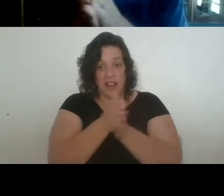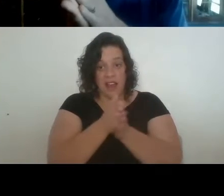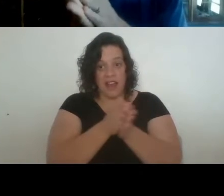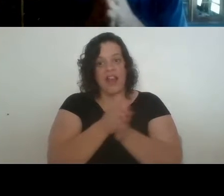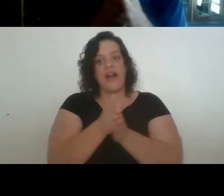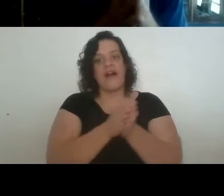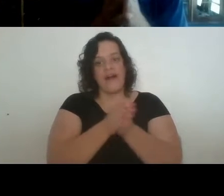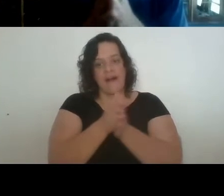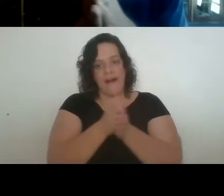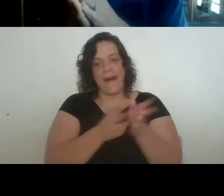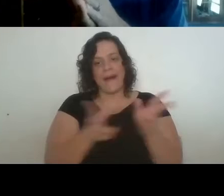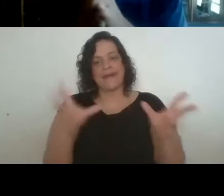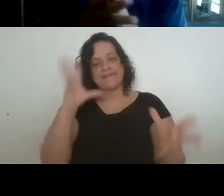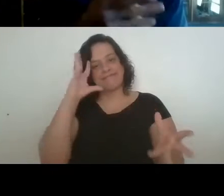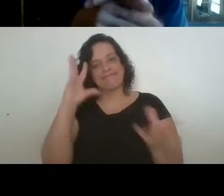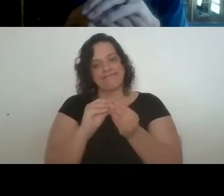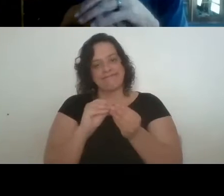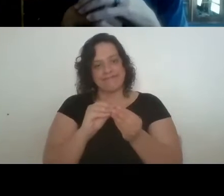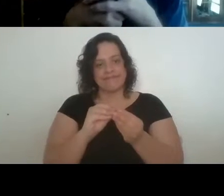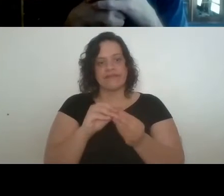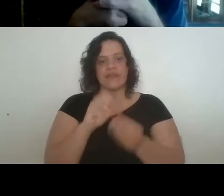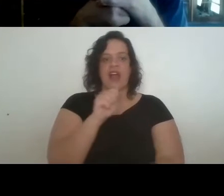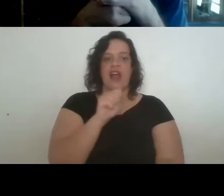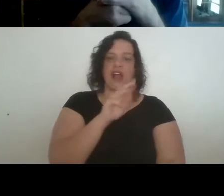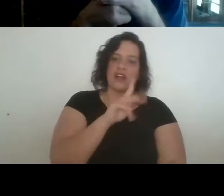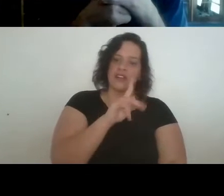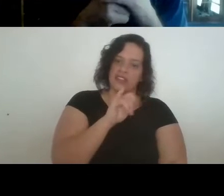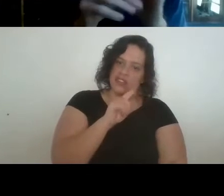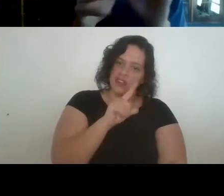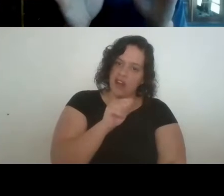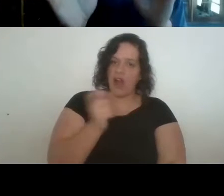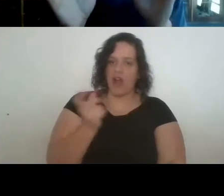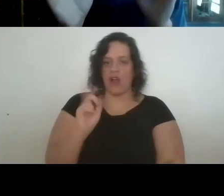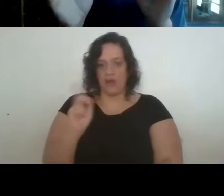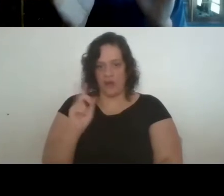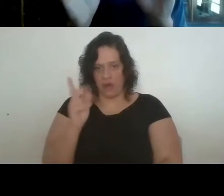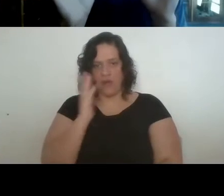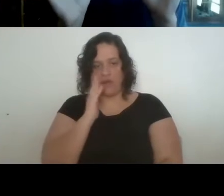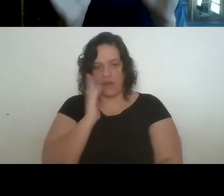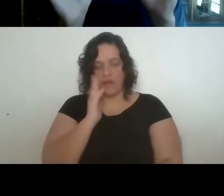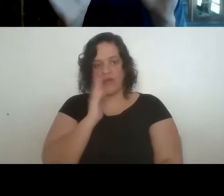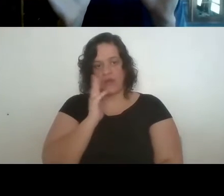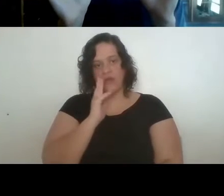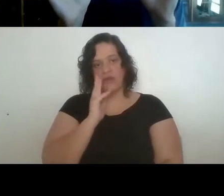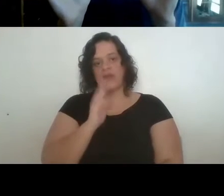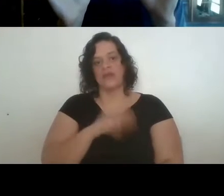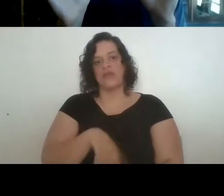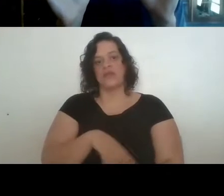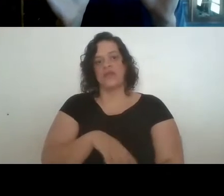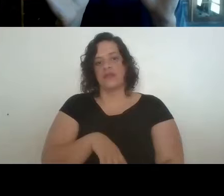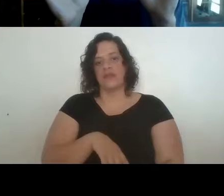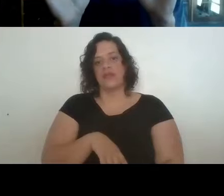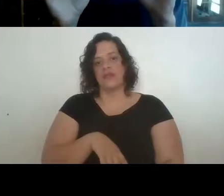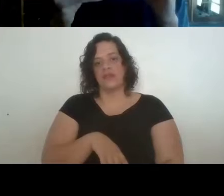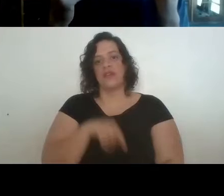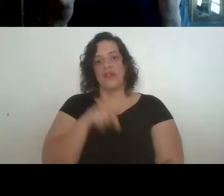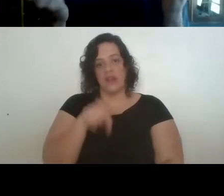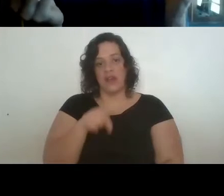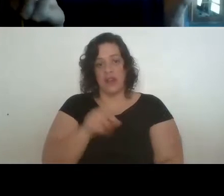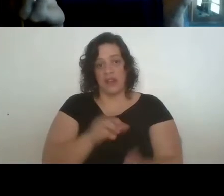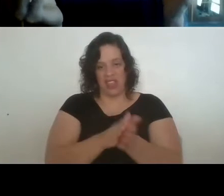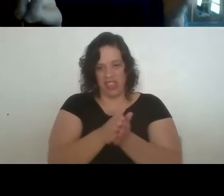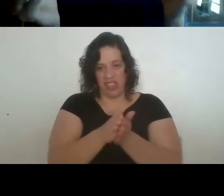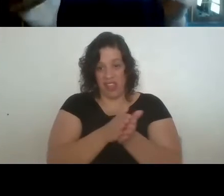faz a minhoca aí, fica mais fácil de identificar. Então, ele já está falando para a gente, olha, isso aqui é um solo argiloso. Se